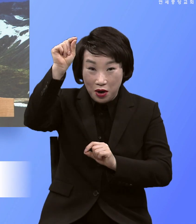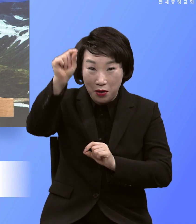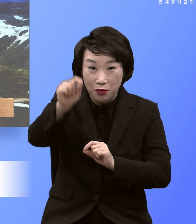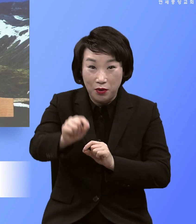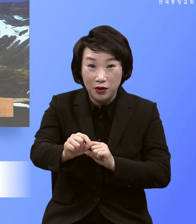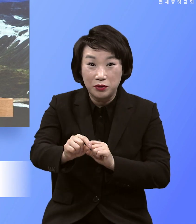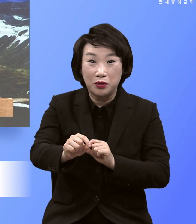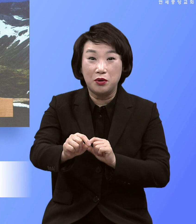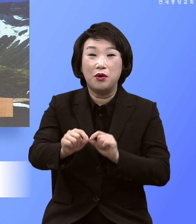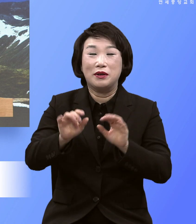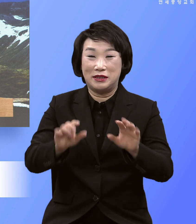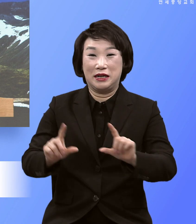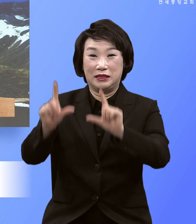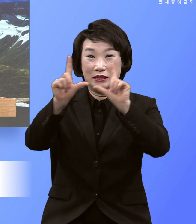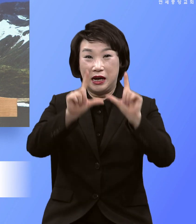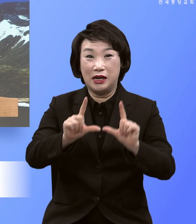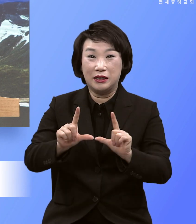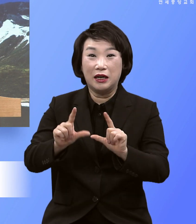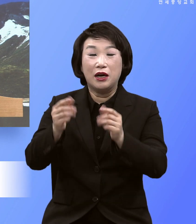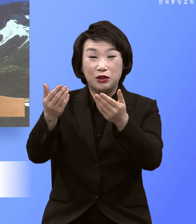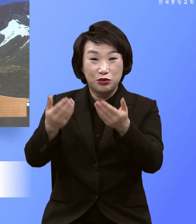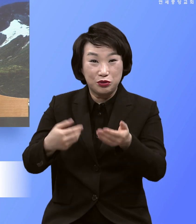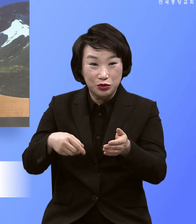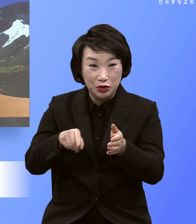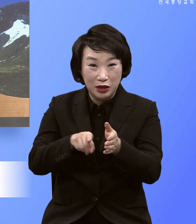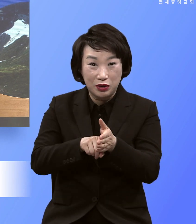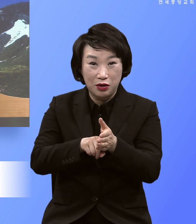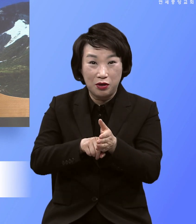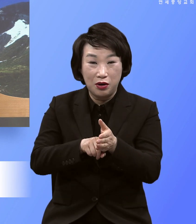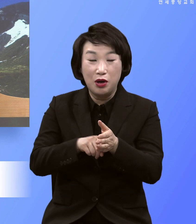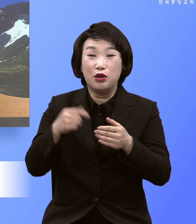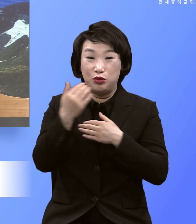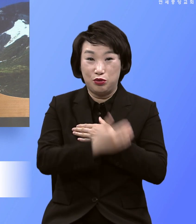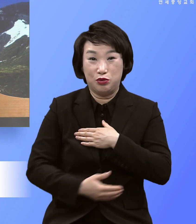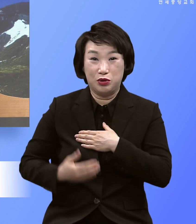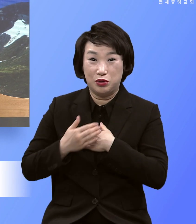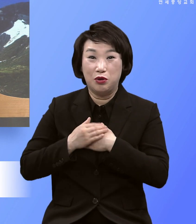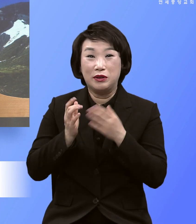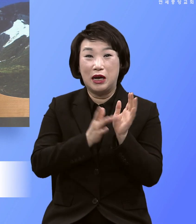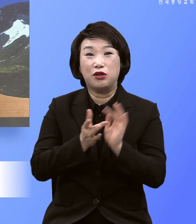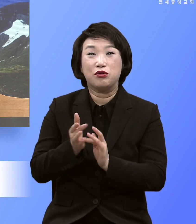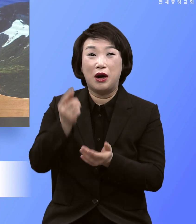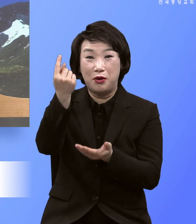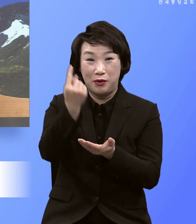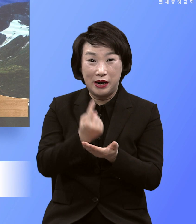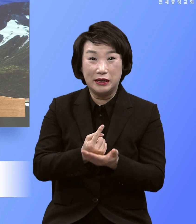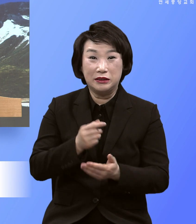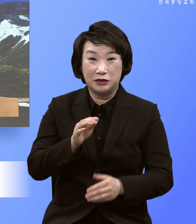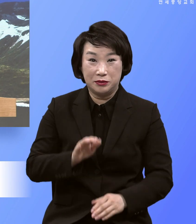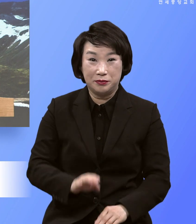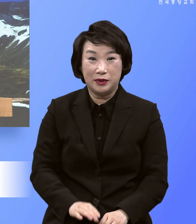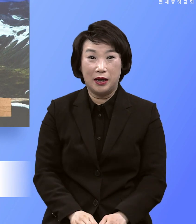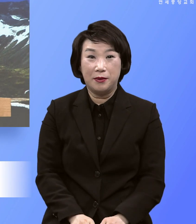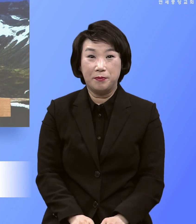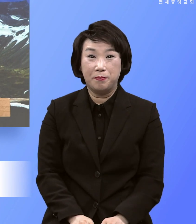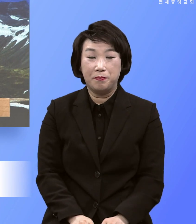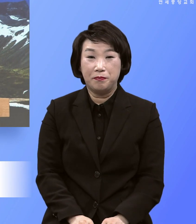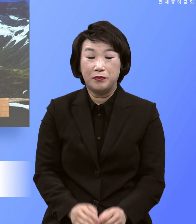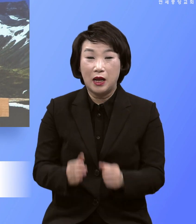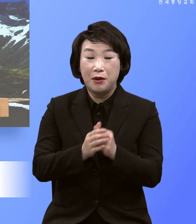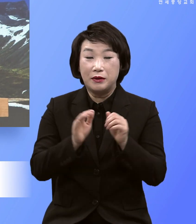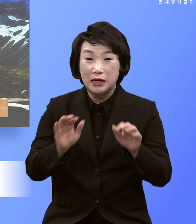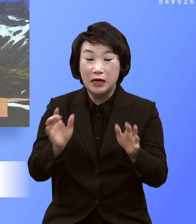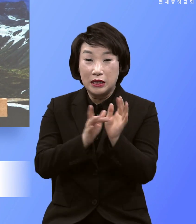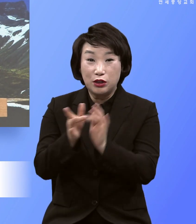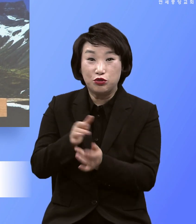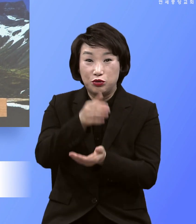영원토록 살게 하려고 육신 입고 오셨습니다. 그러므로